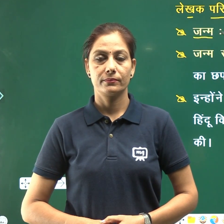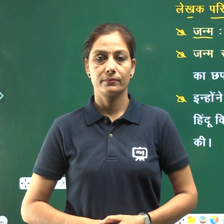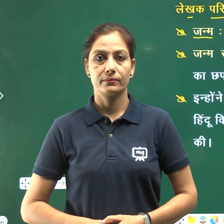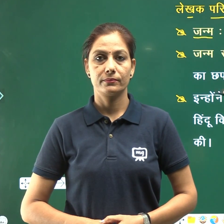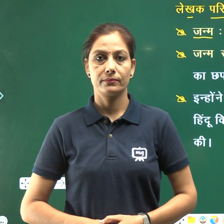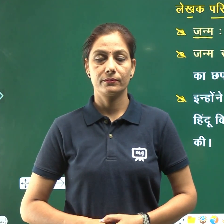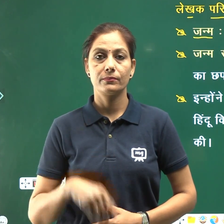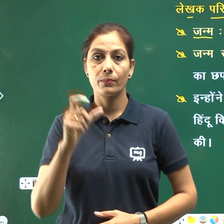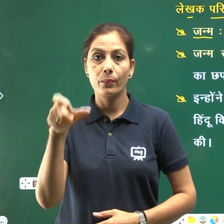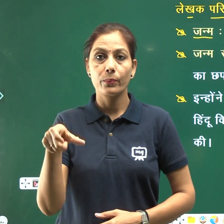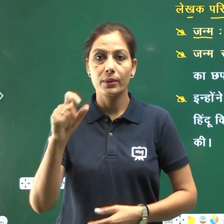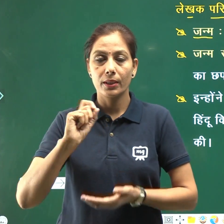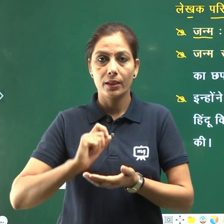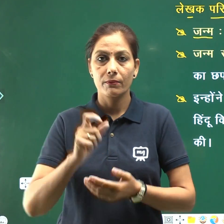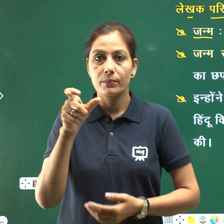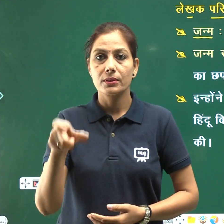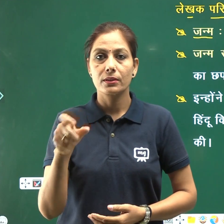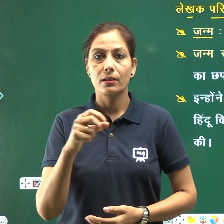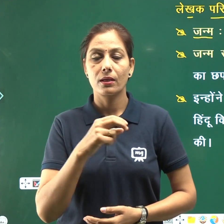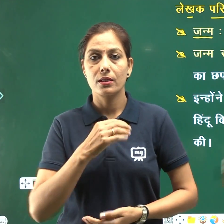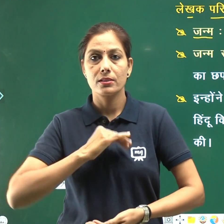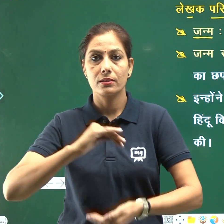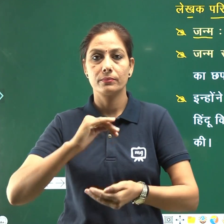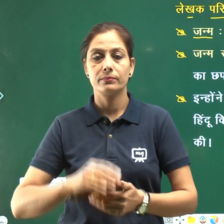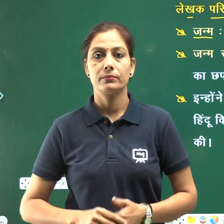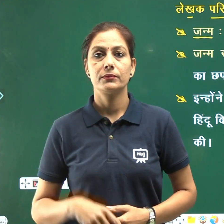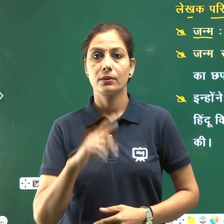हजारी प्रसाद जी का जन्म सन 1907 में हुआ।